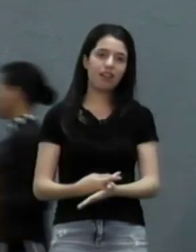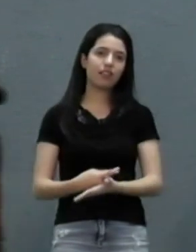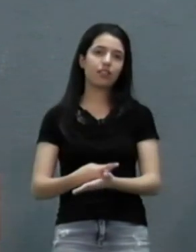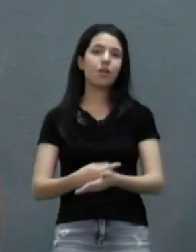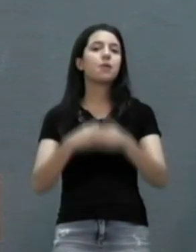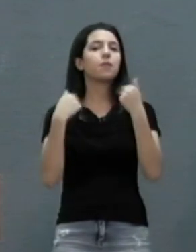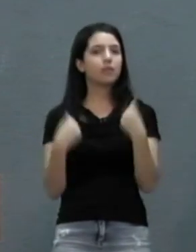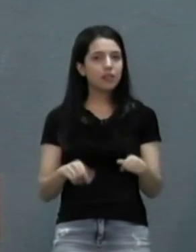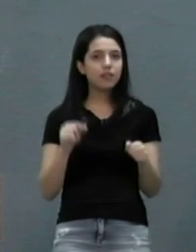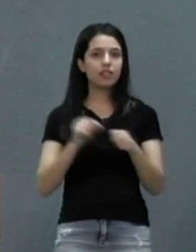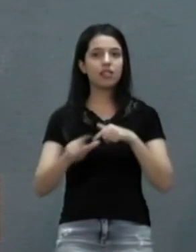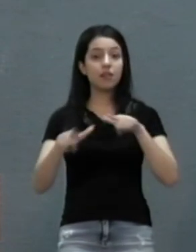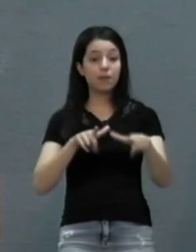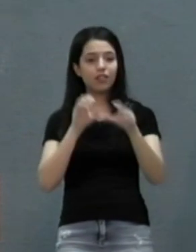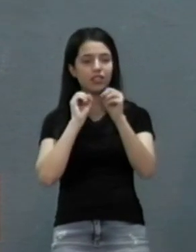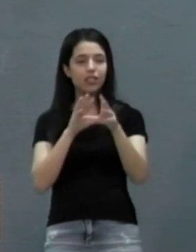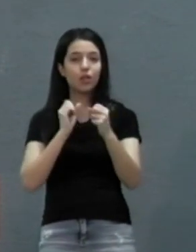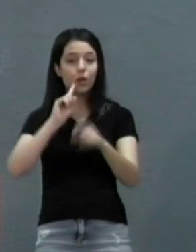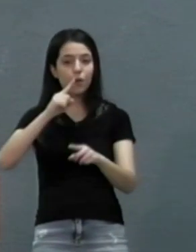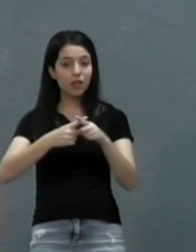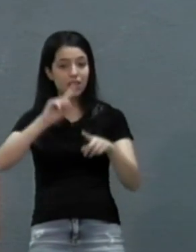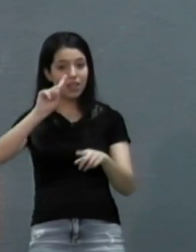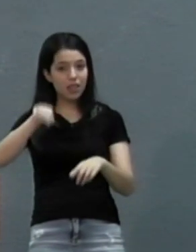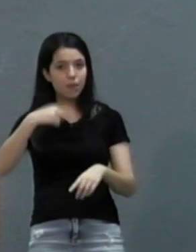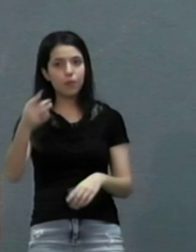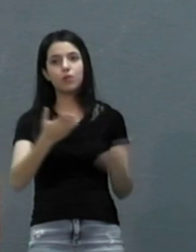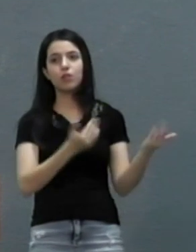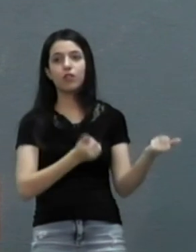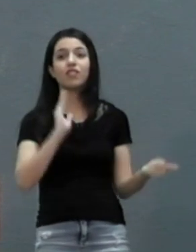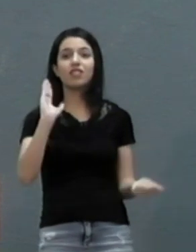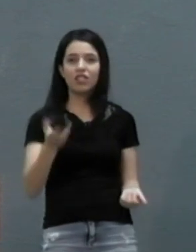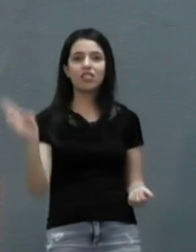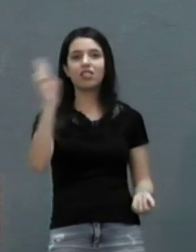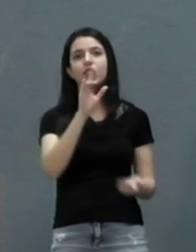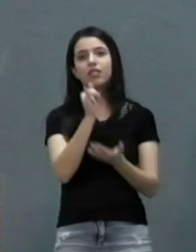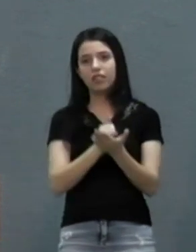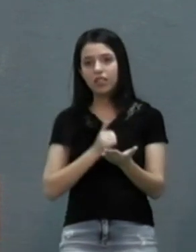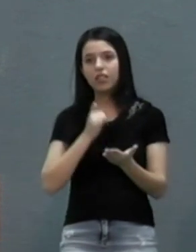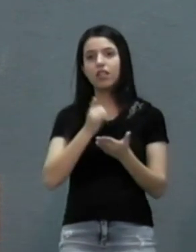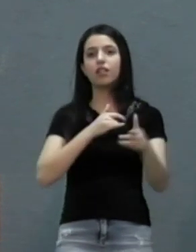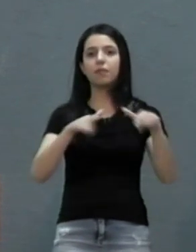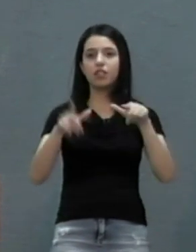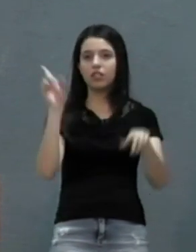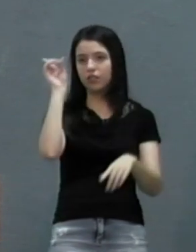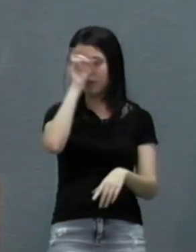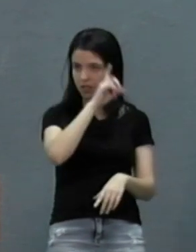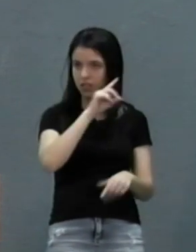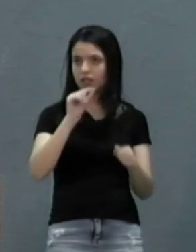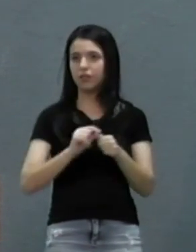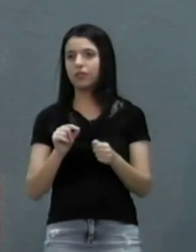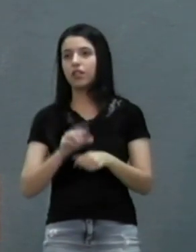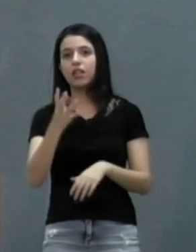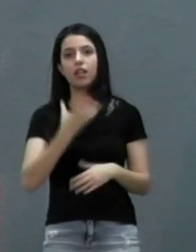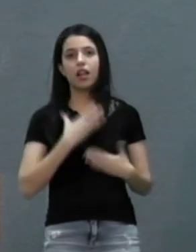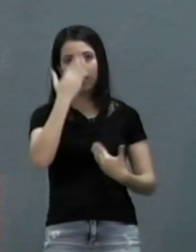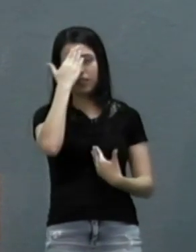porque depois que o jovem já está no caminho das drogas, fica muito mais difícil de fazer esse trabalho com eles. Quero aqui agradecer a cada um de